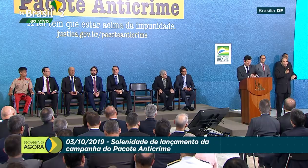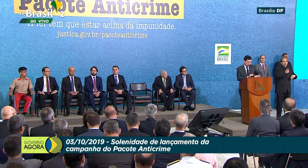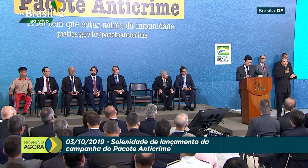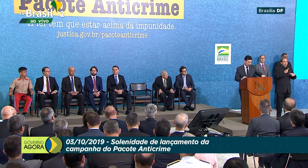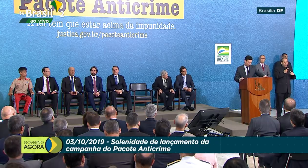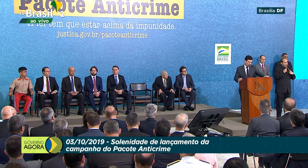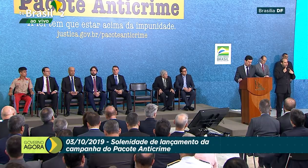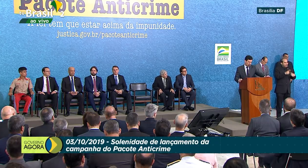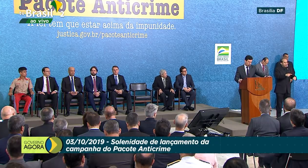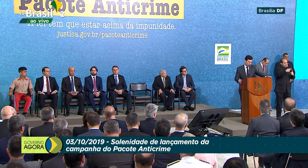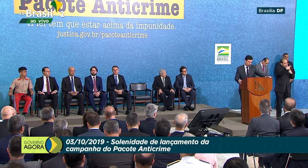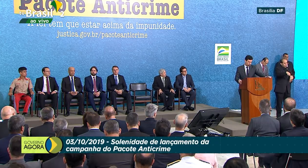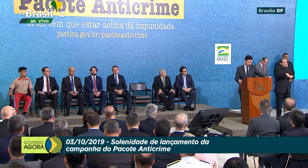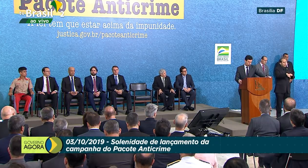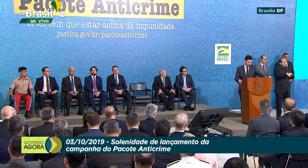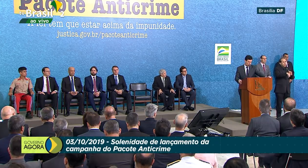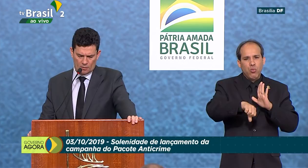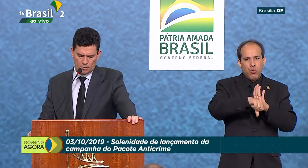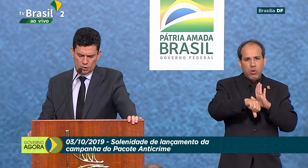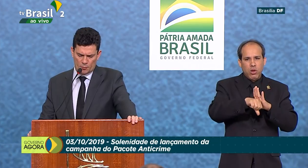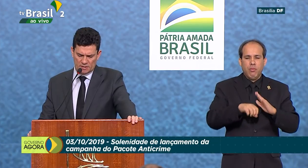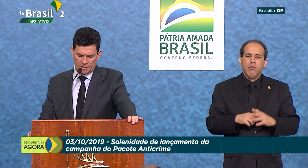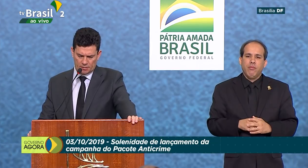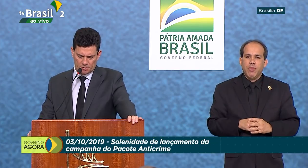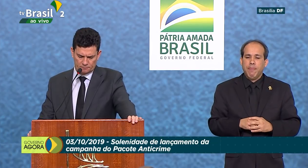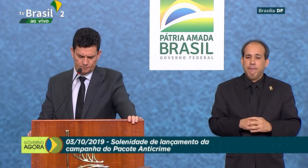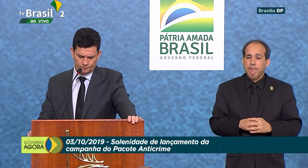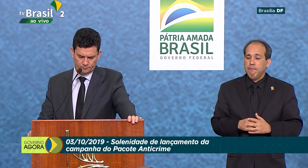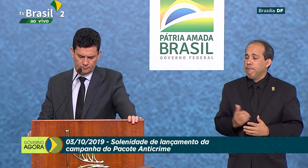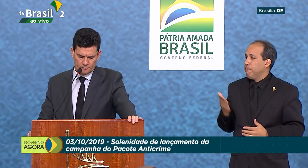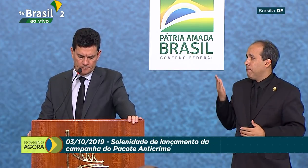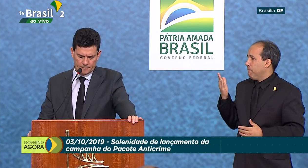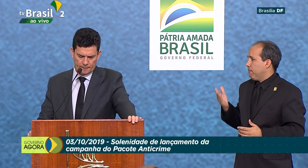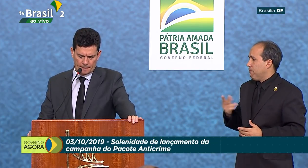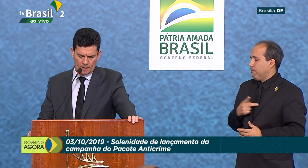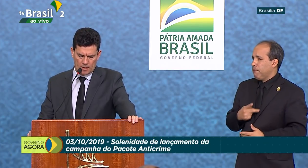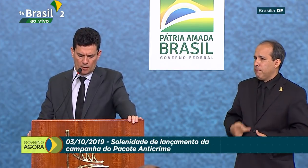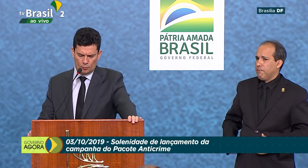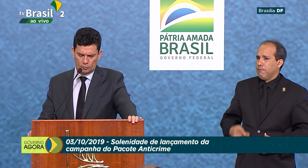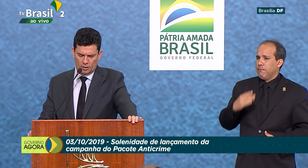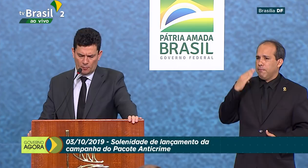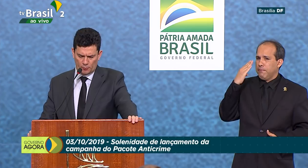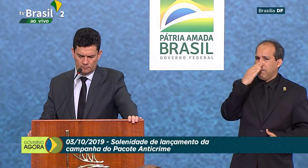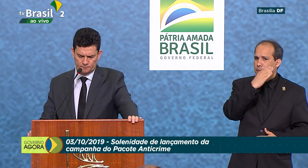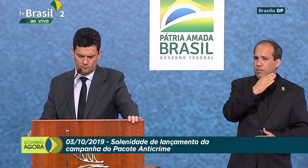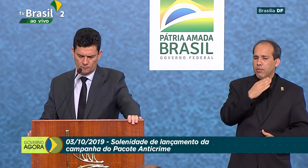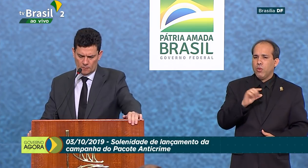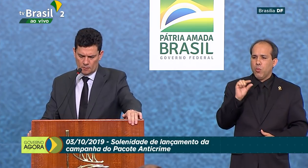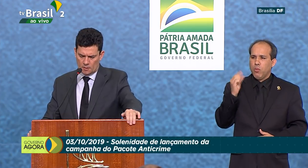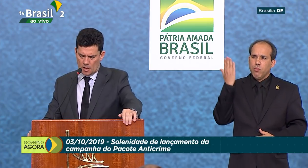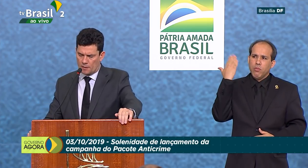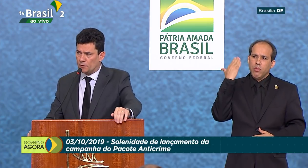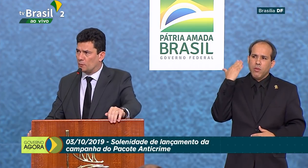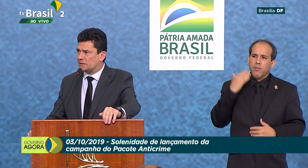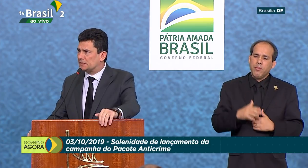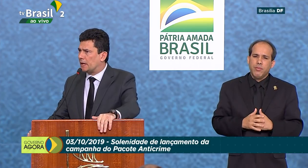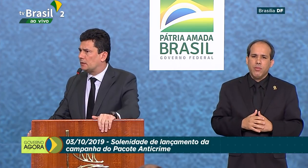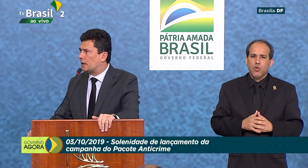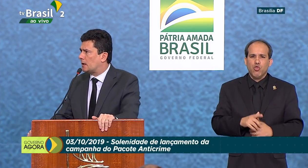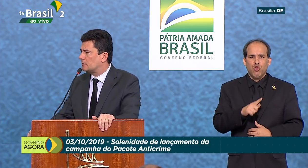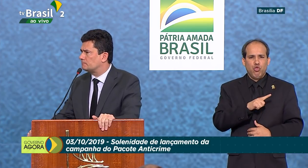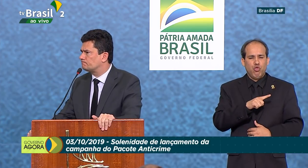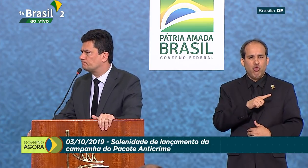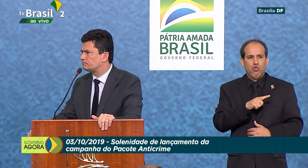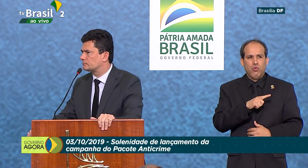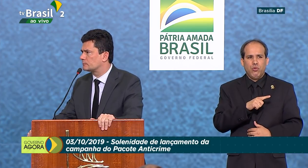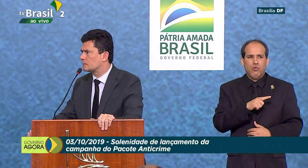ao enfrentamento da criminalidade. Senhor presidente, há não muito tempo havia uma